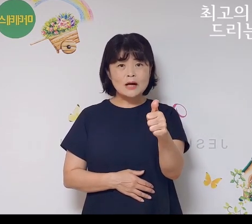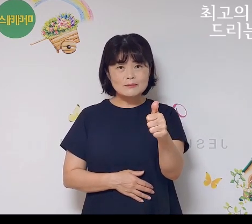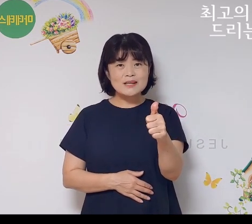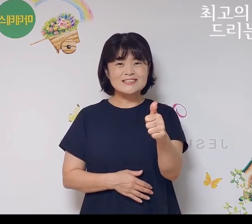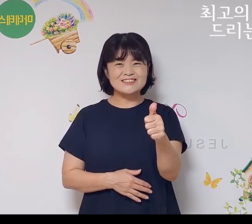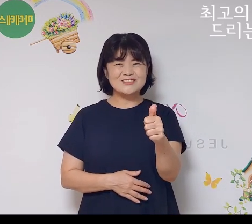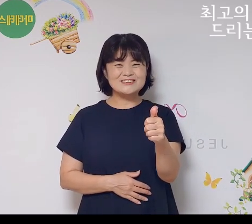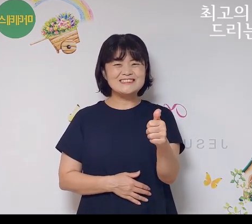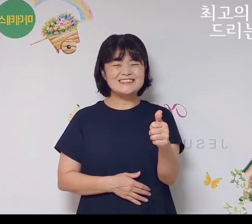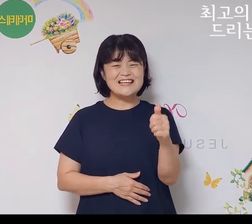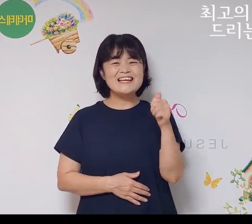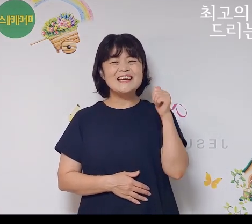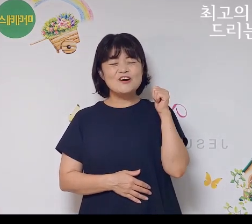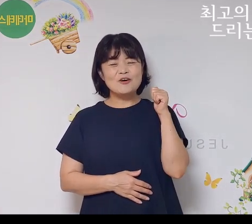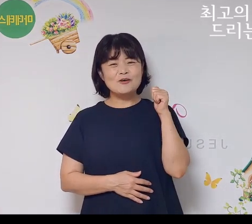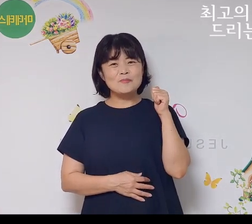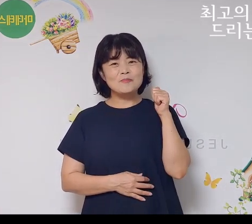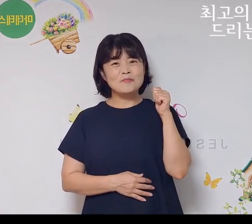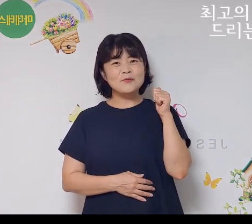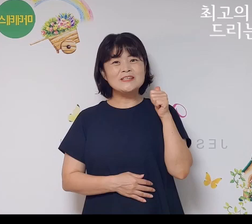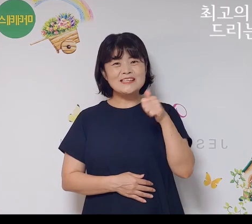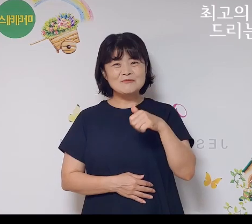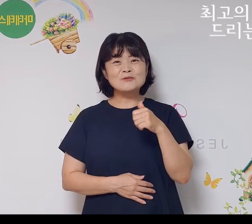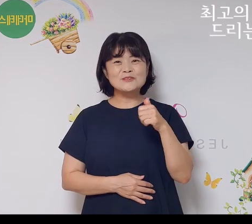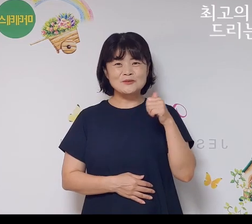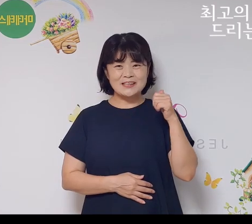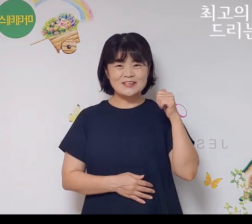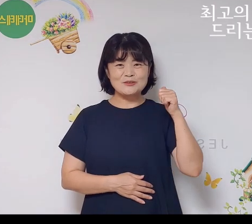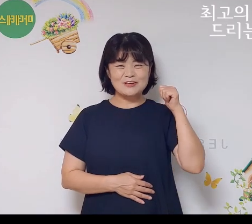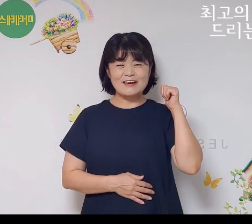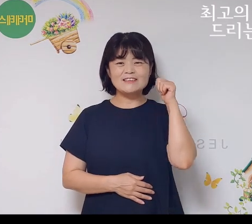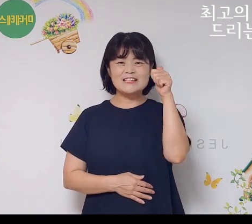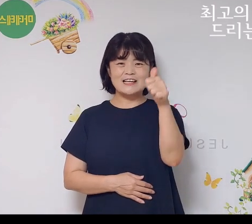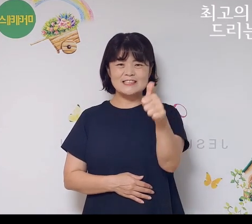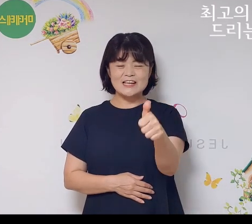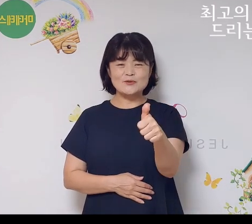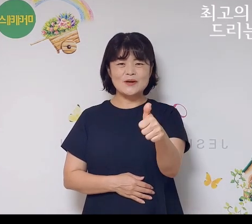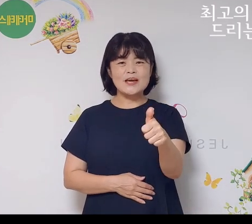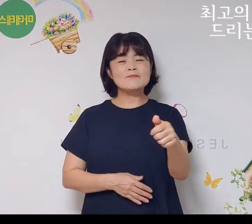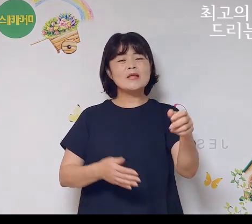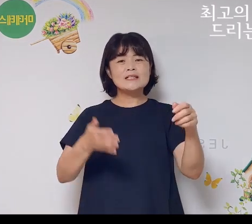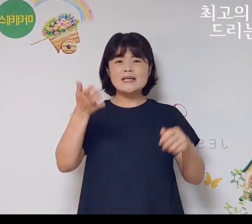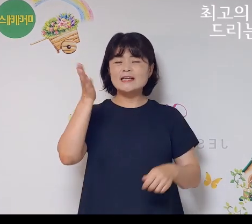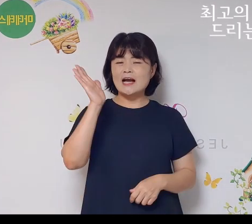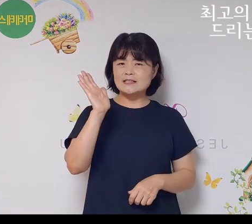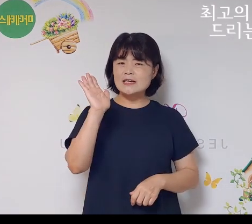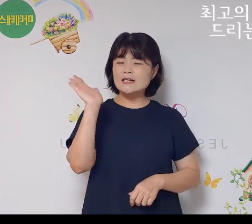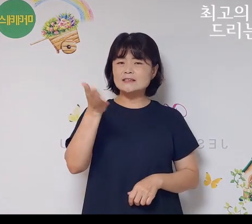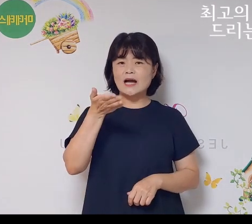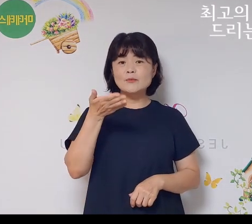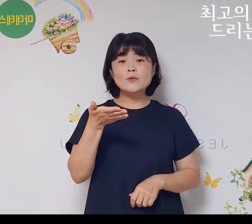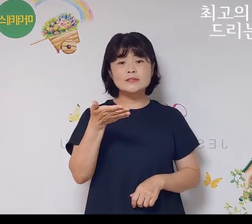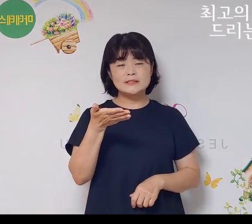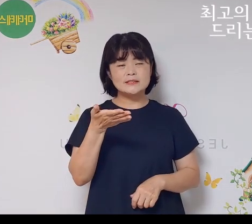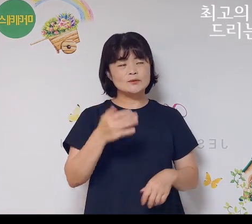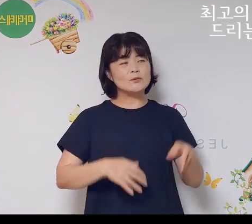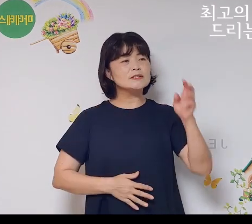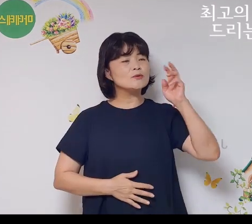율동가미 하신 거는 이제 본인의 몫으로 남겨놓을게요. 자, 최고의 찬양. 찬양은 악보를 들으시고 그냥